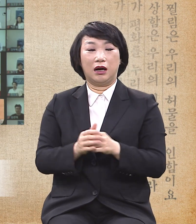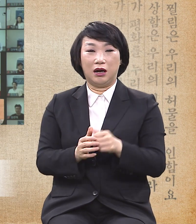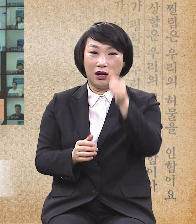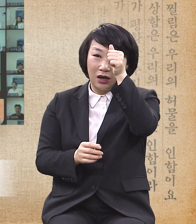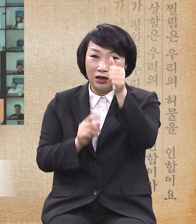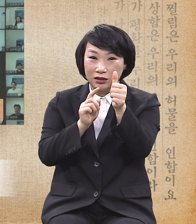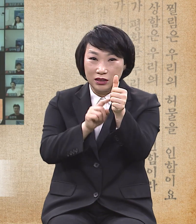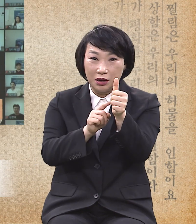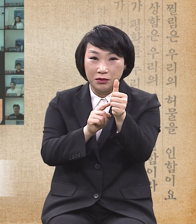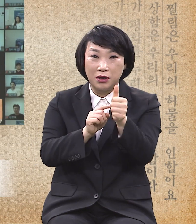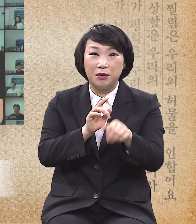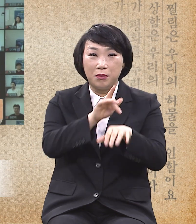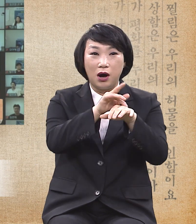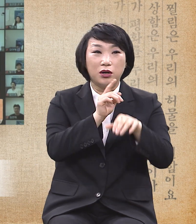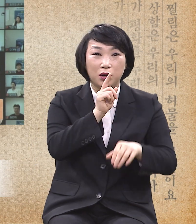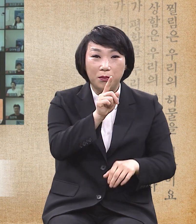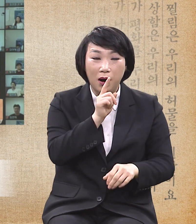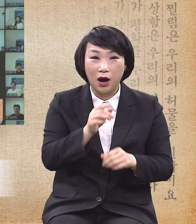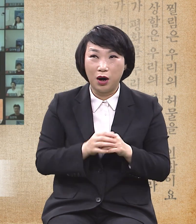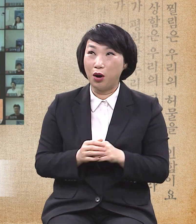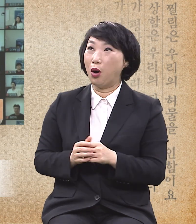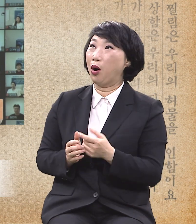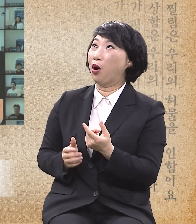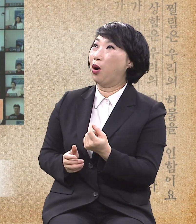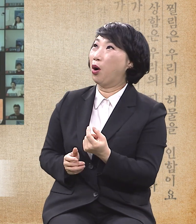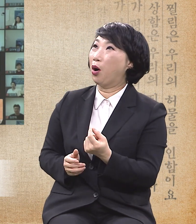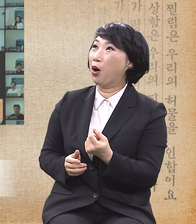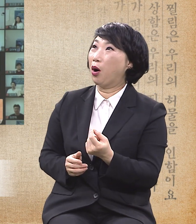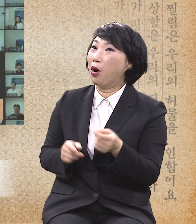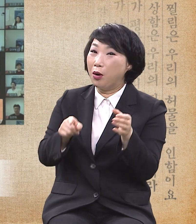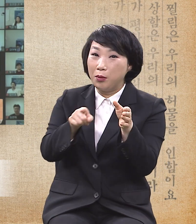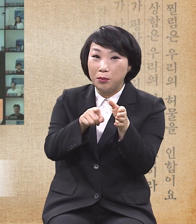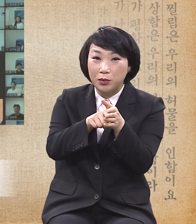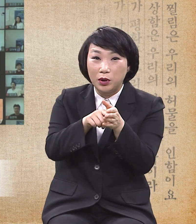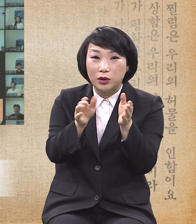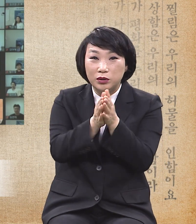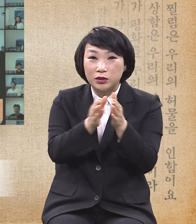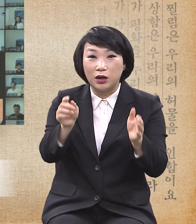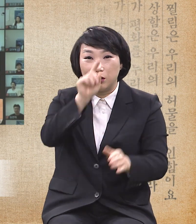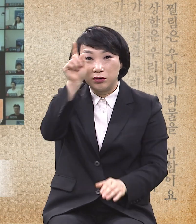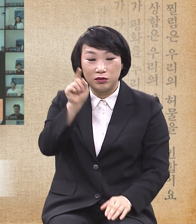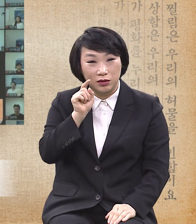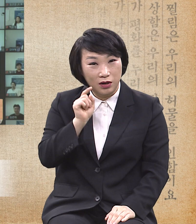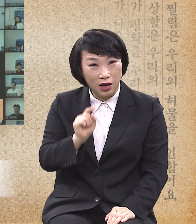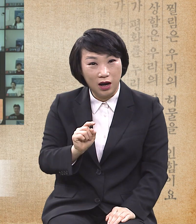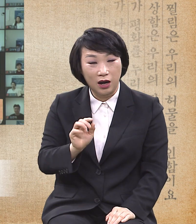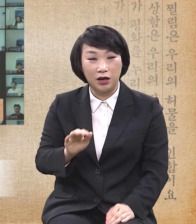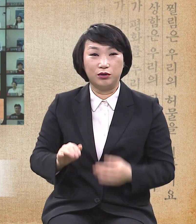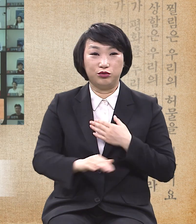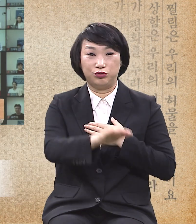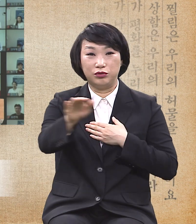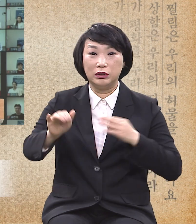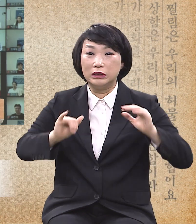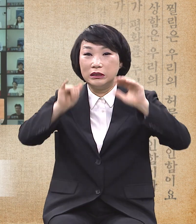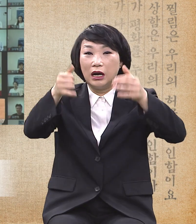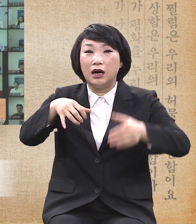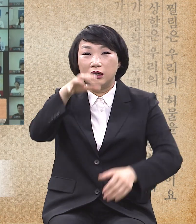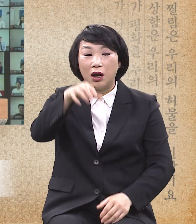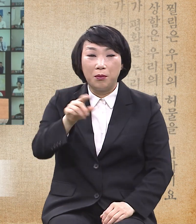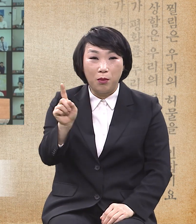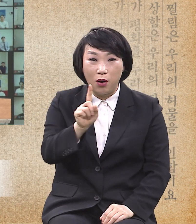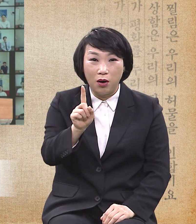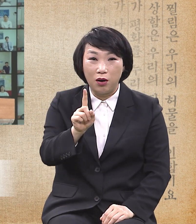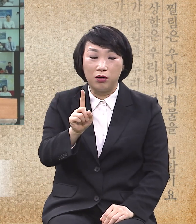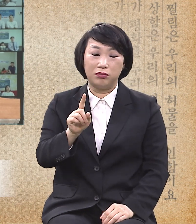아담은 마귀 말이 그럴듯하게 믿어줬을까? 우리는 세상에 어떤